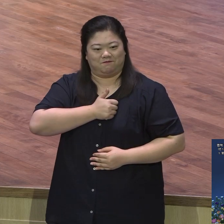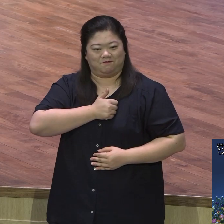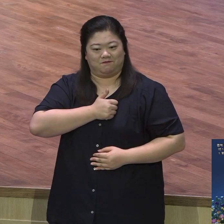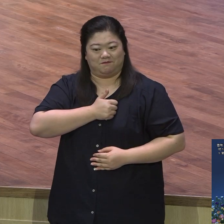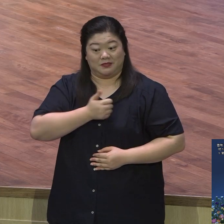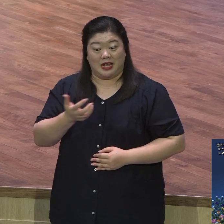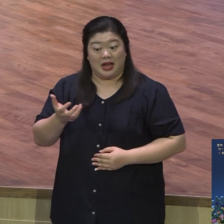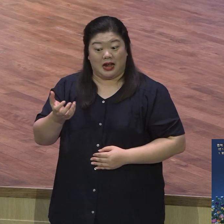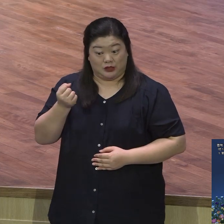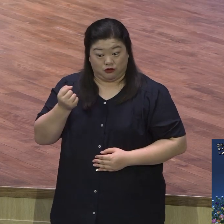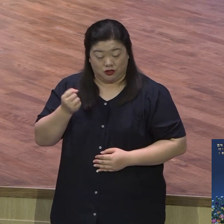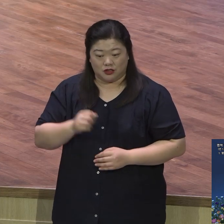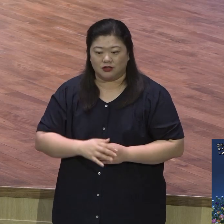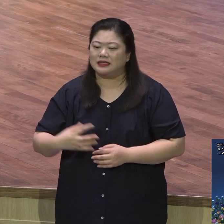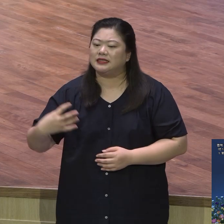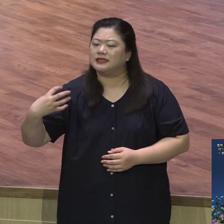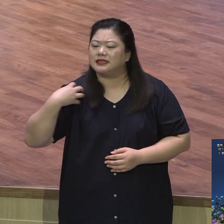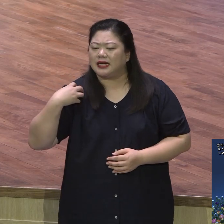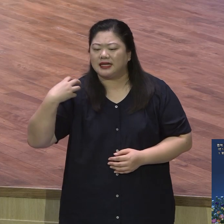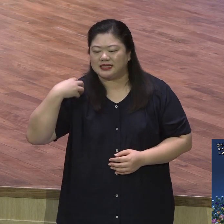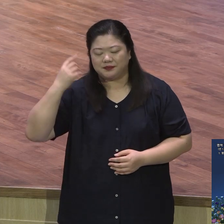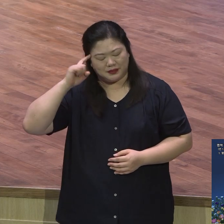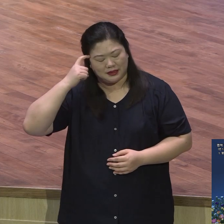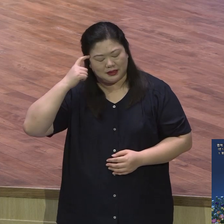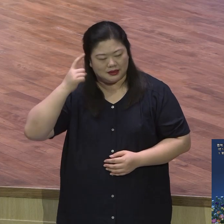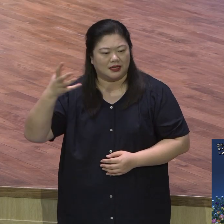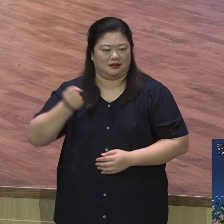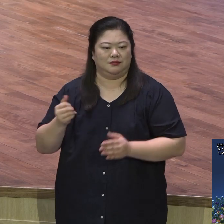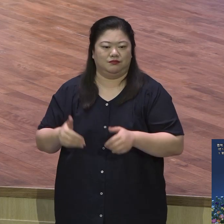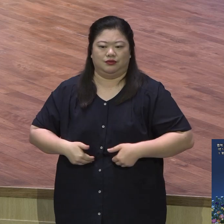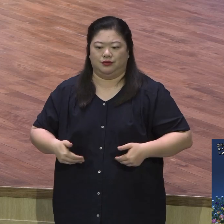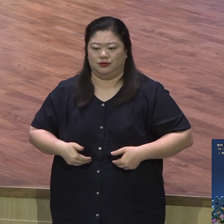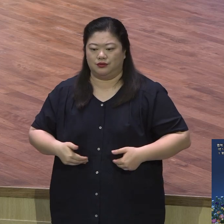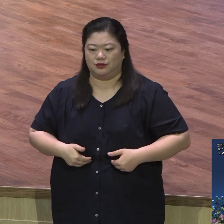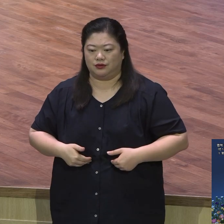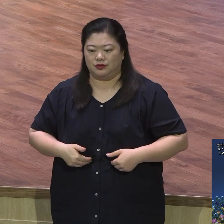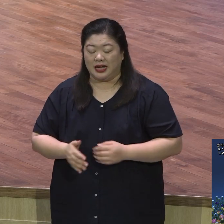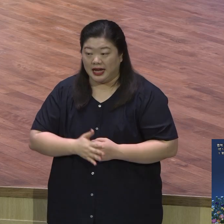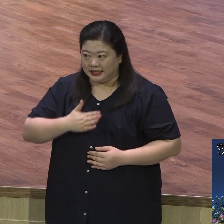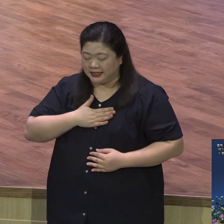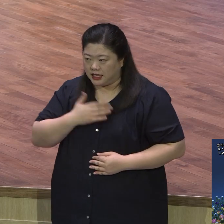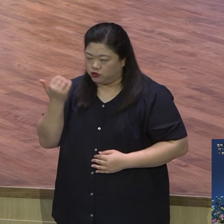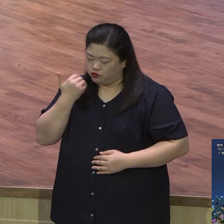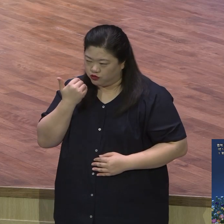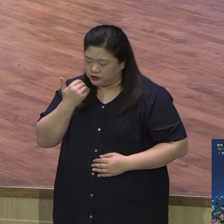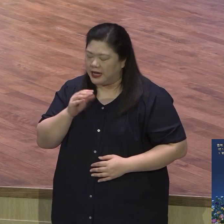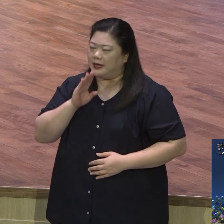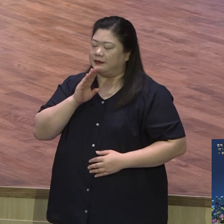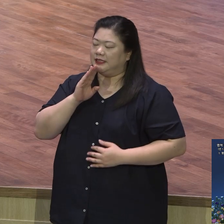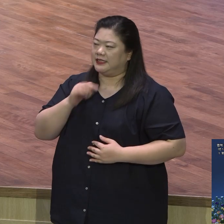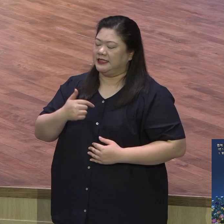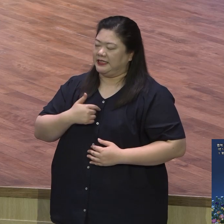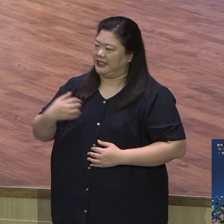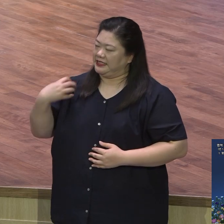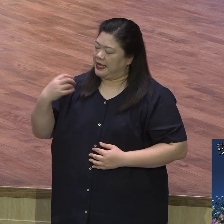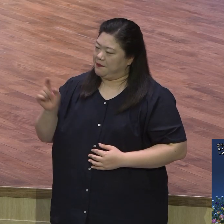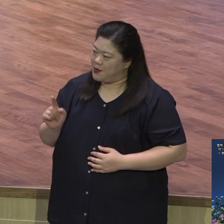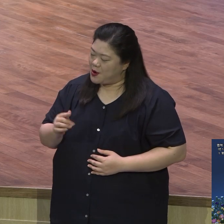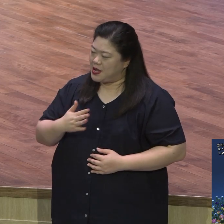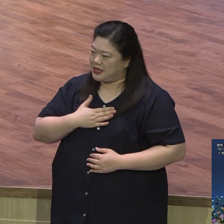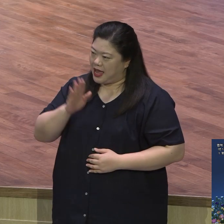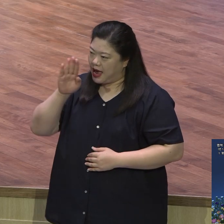책임의식까지예요. 책임의식. 영적 책임의식. 영적 자존감이 있어야 돼요. 영적 자동심이 있어야 돼요. 사상의 육장에 보면